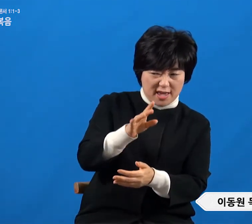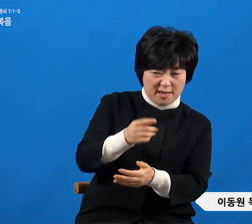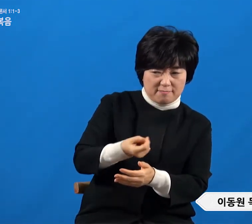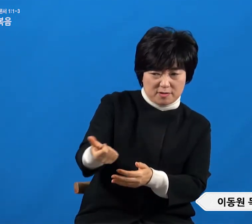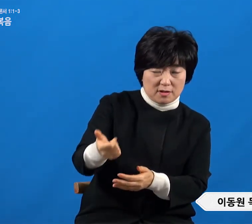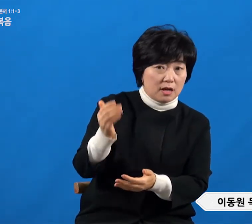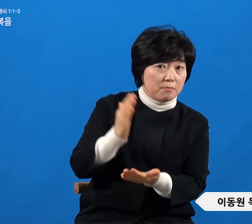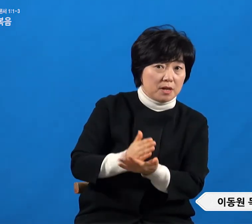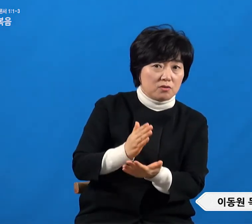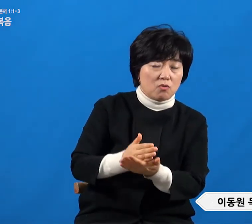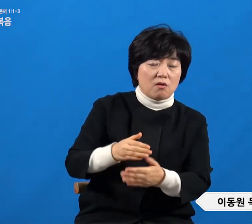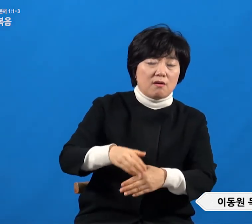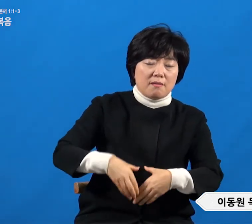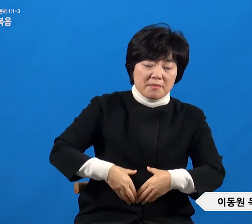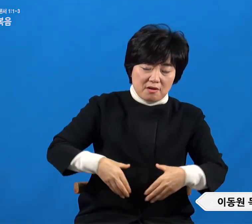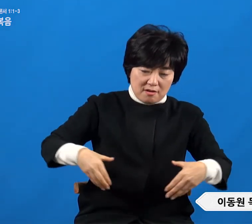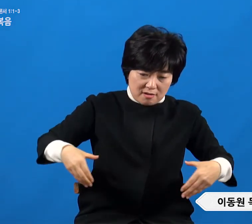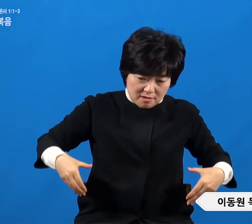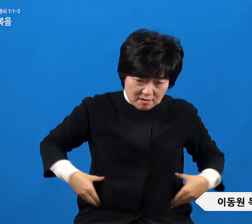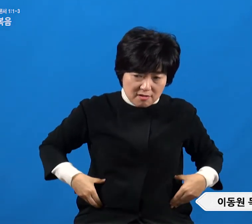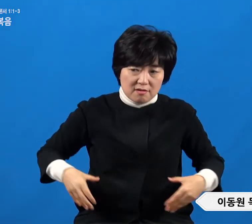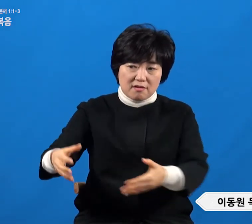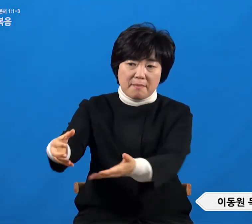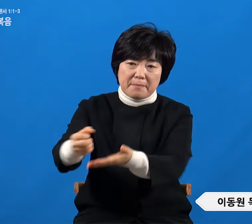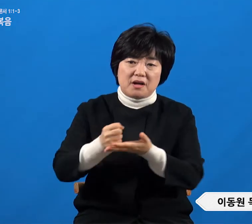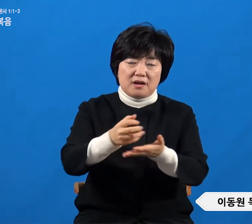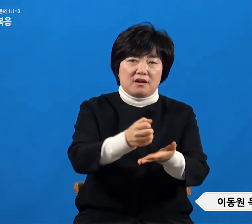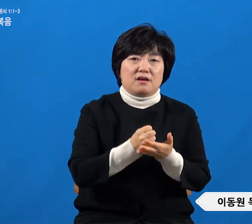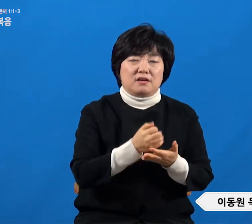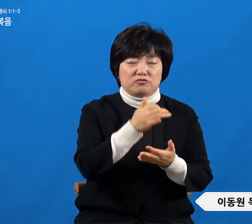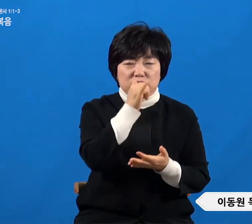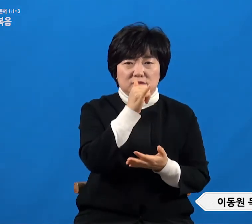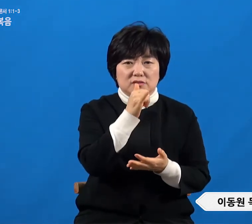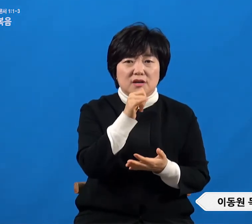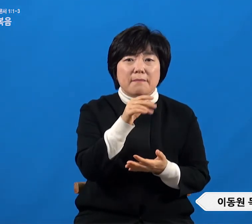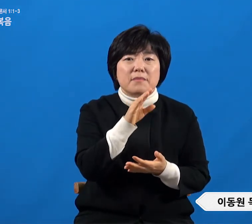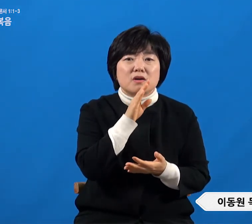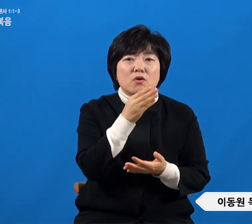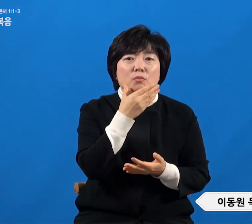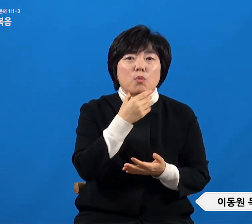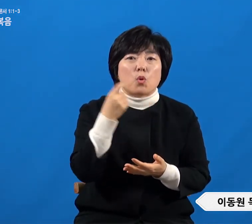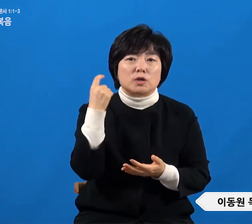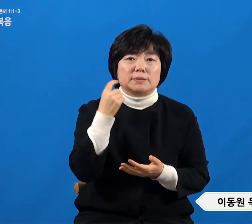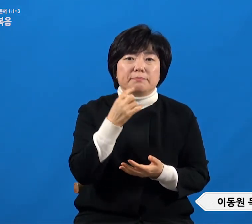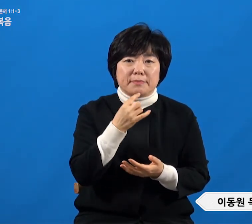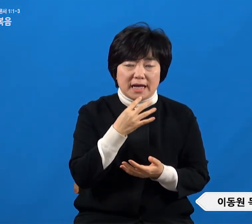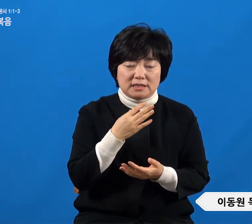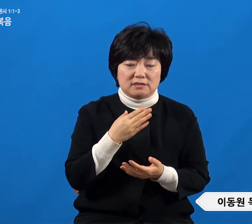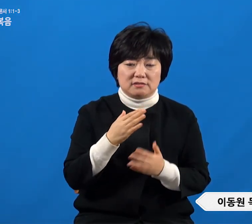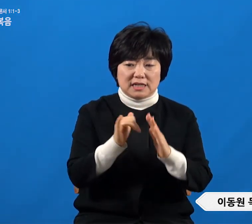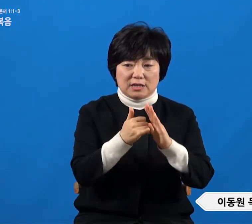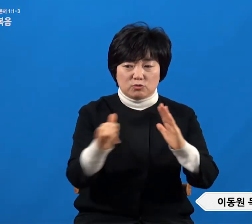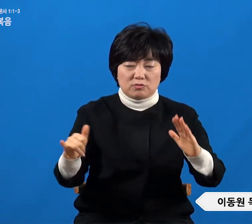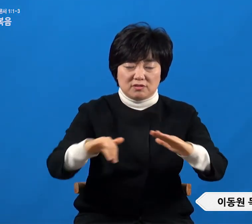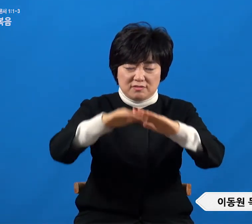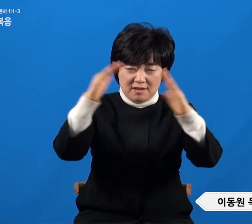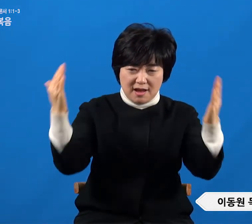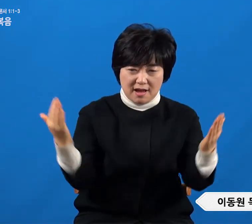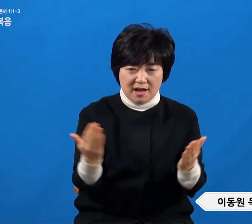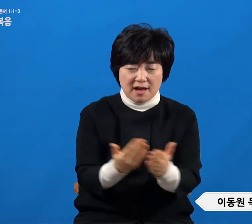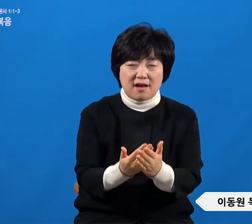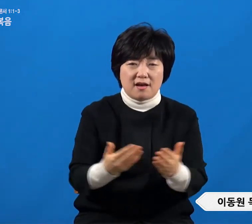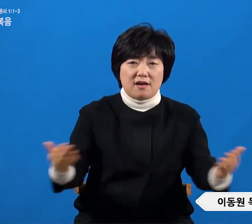것입니다. 그런데 바울 사도는 오늘 복음만이 바로 그러한 가족관을 우리에게 제공할 수 있다라고